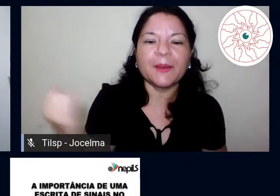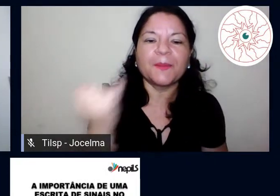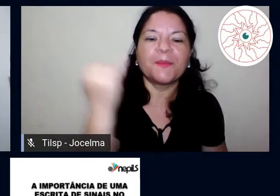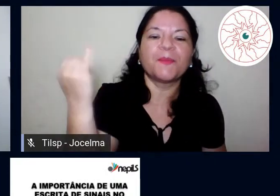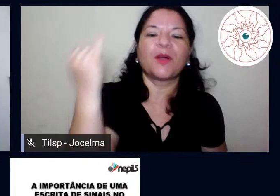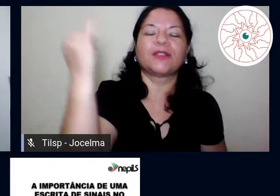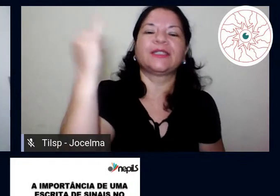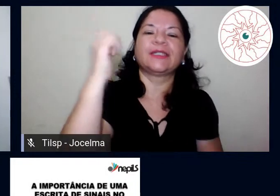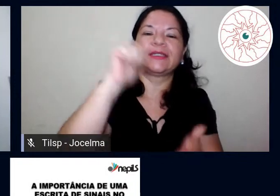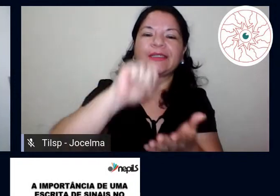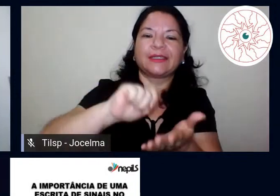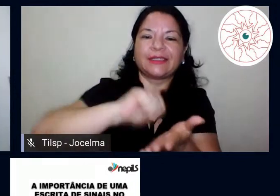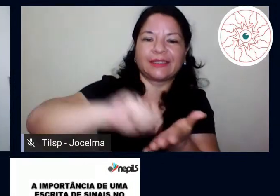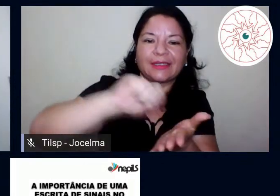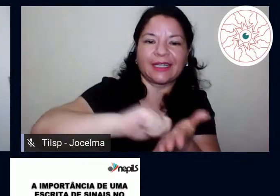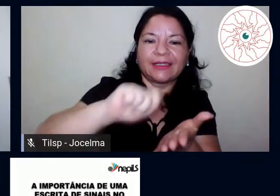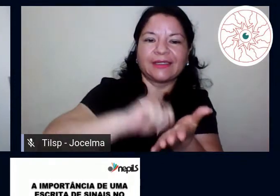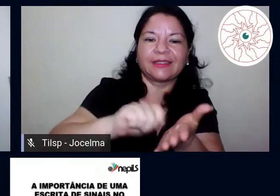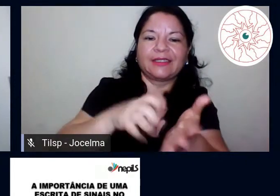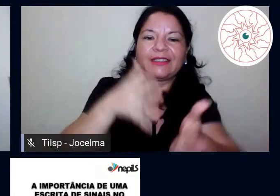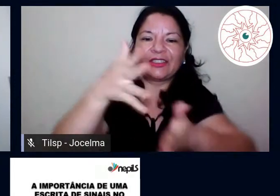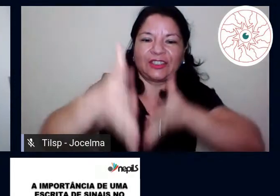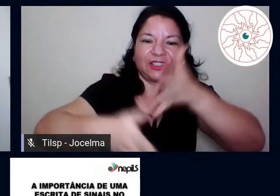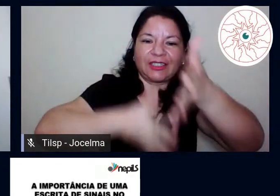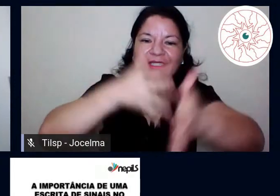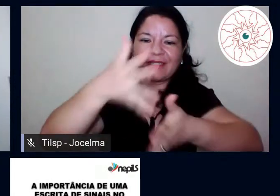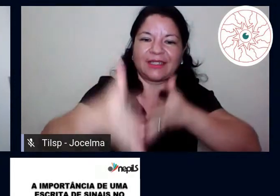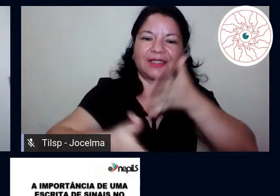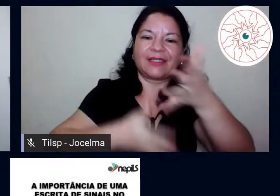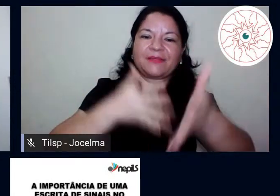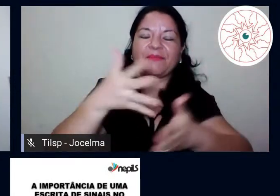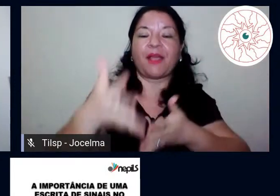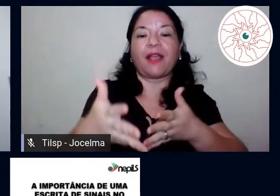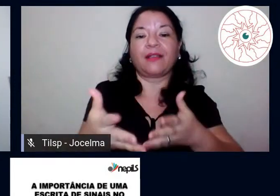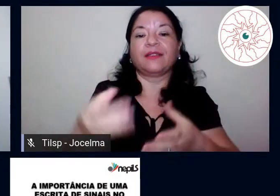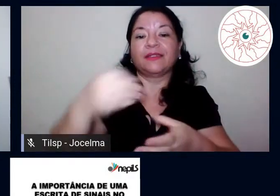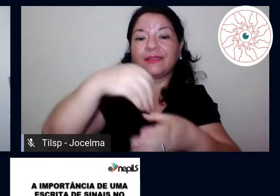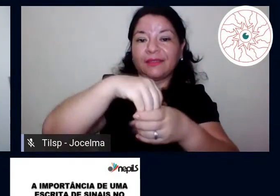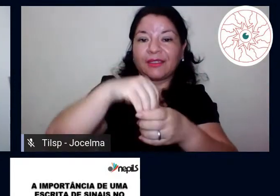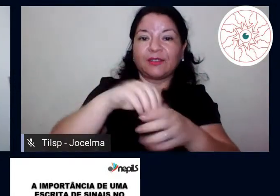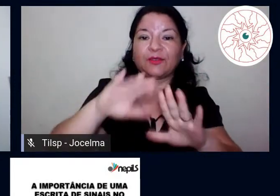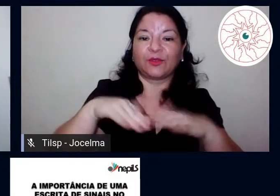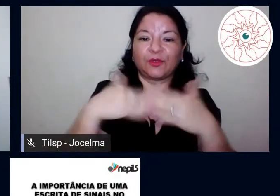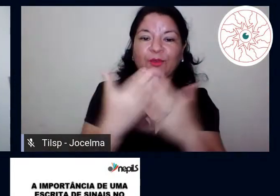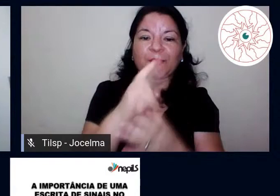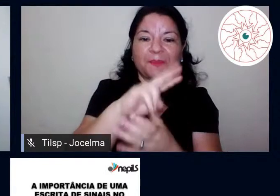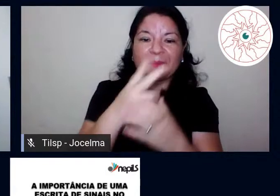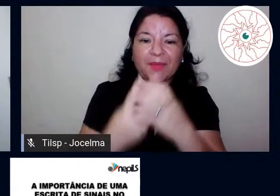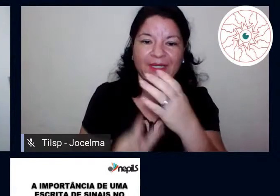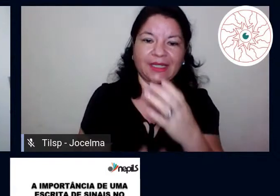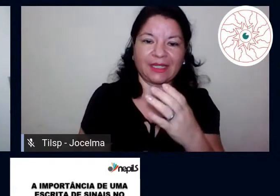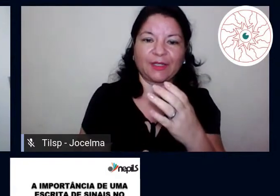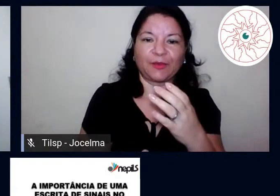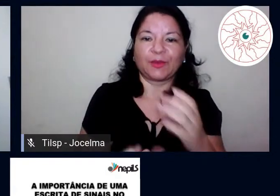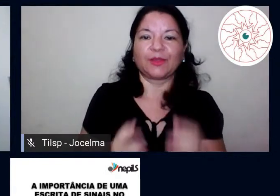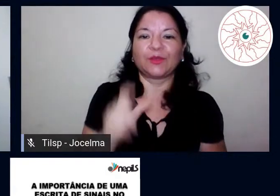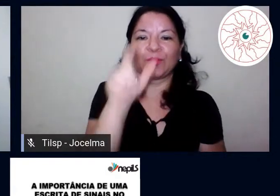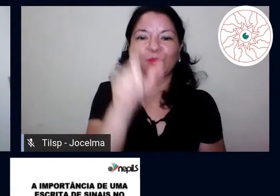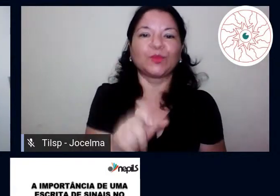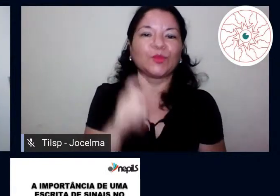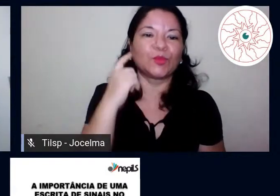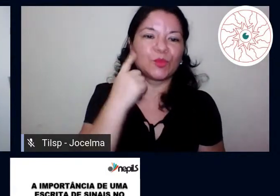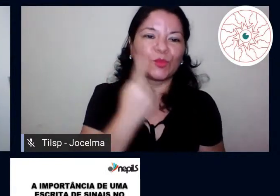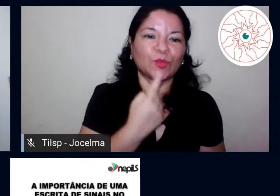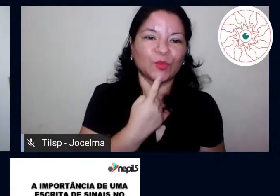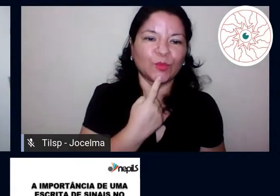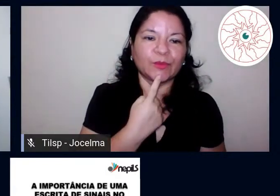de uma escrita de língua de sinais no trabalho de educação bilíngue da pessoa surda. É um trabalho conjunto